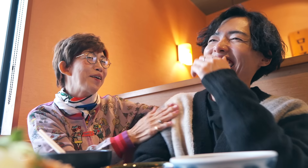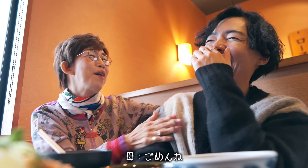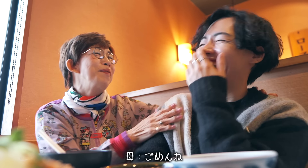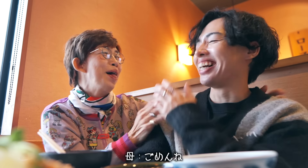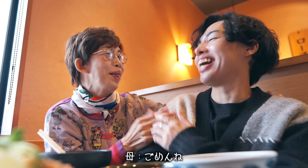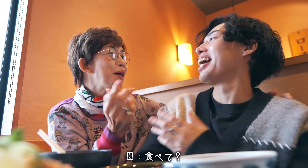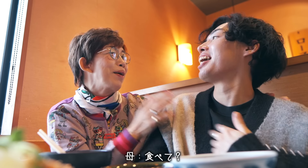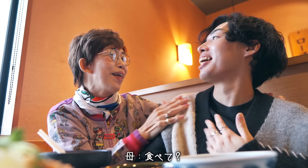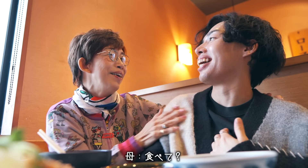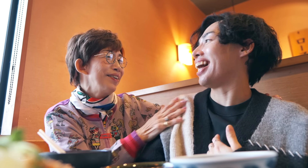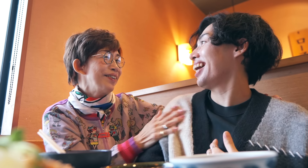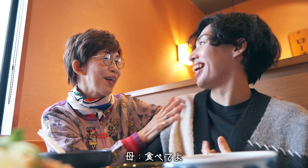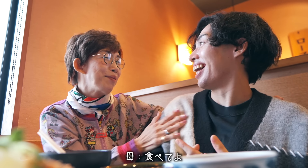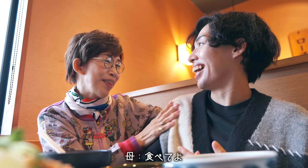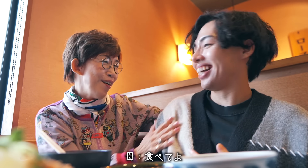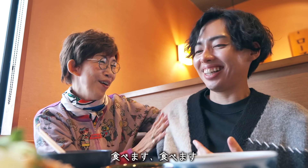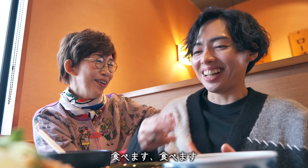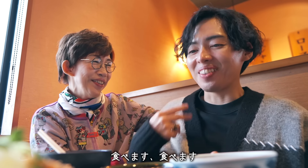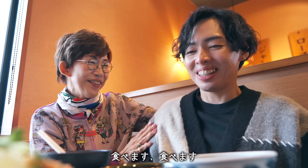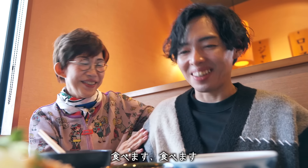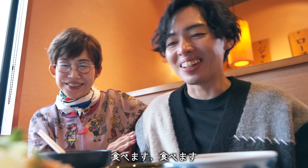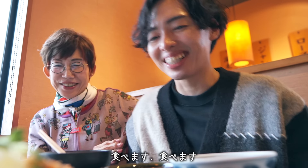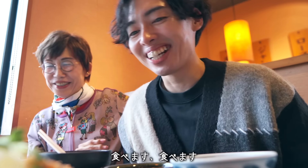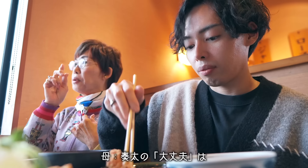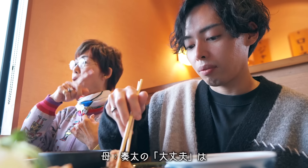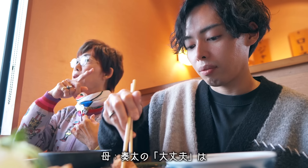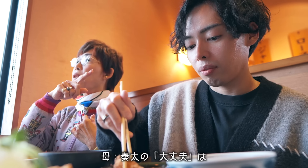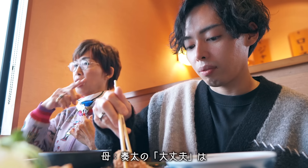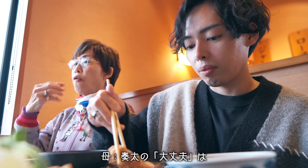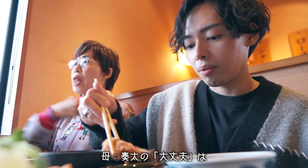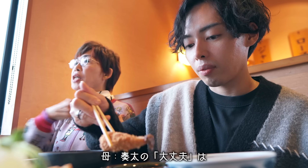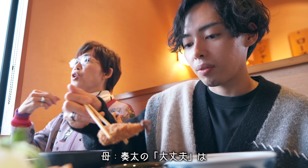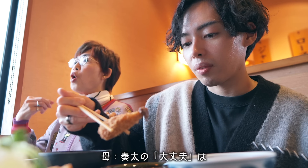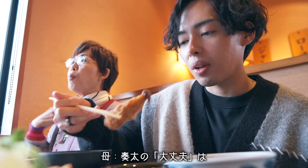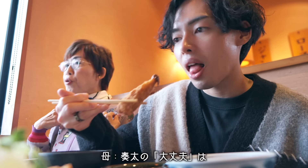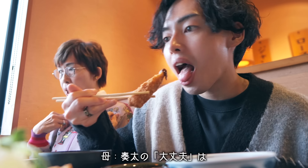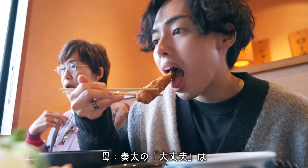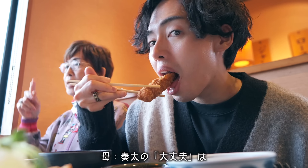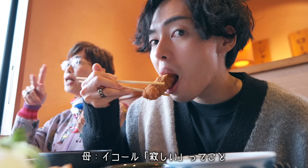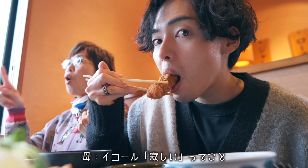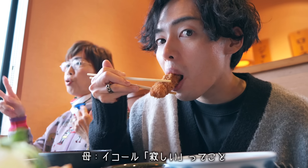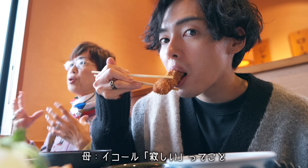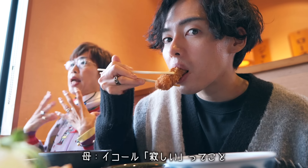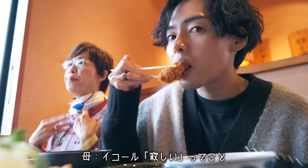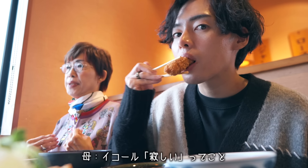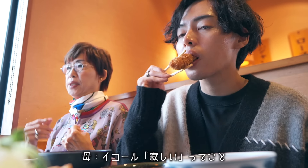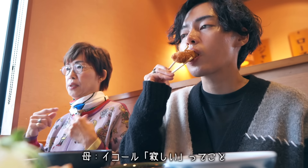ごめん、てぶでてぶでかぶでかぶでかぶでかぶでてぶでと